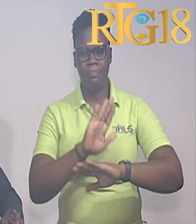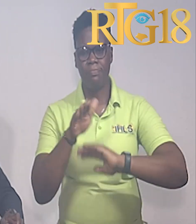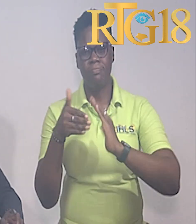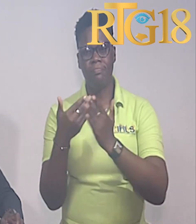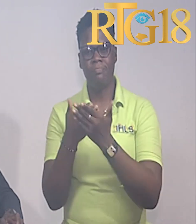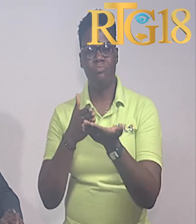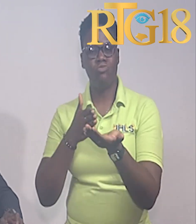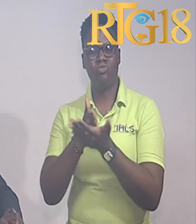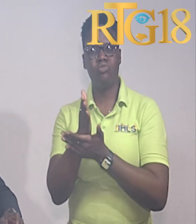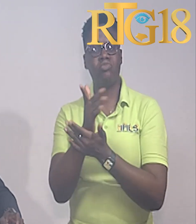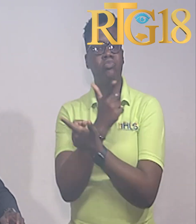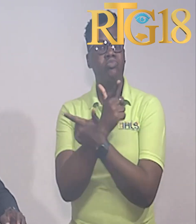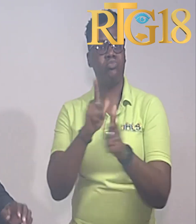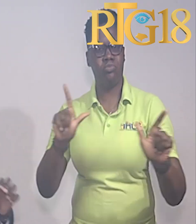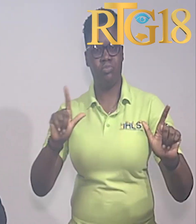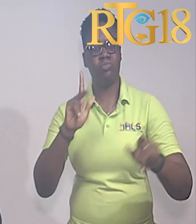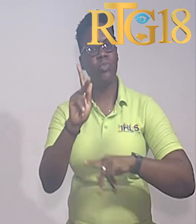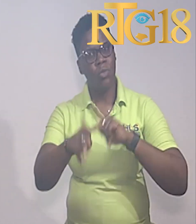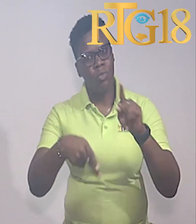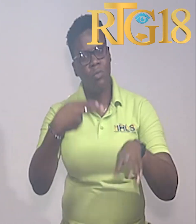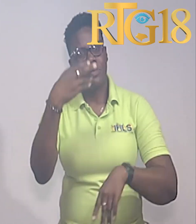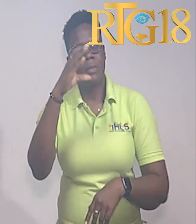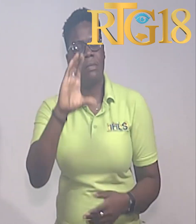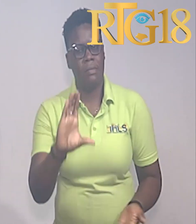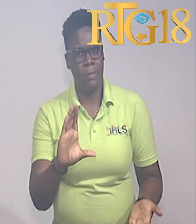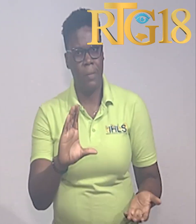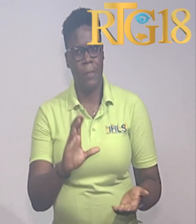la liberté de les handicapés gagnent.